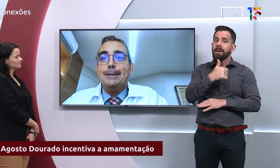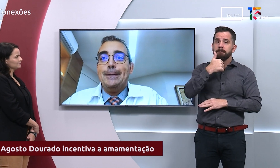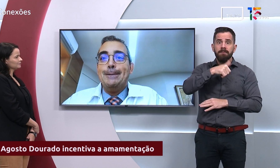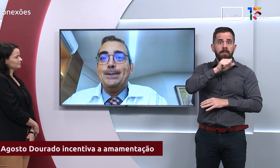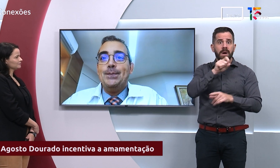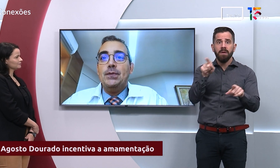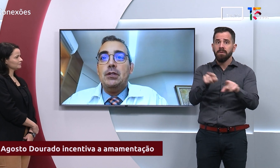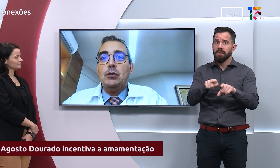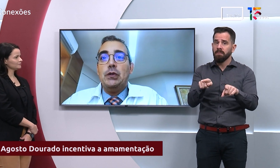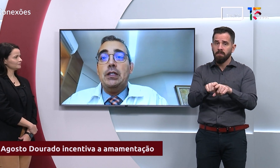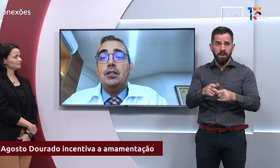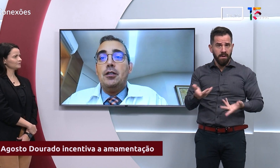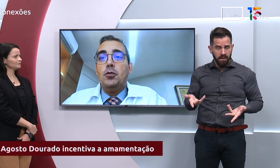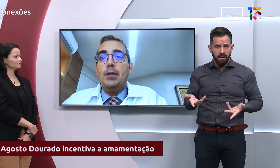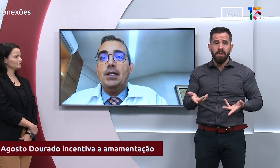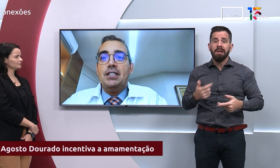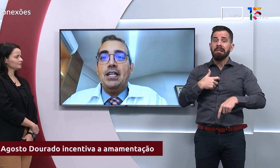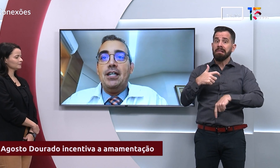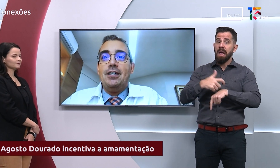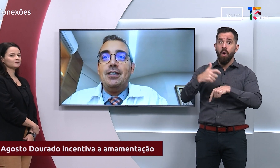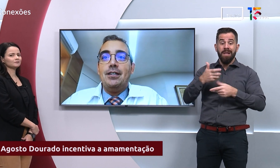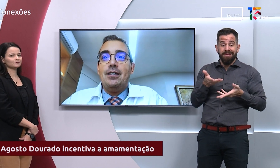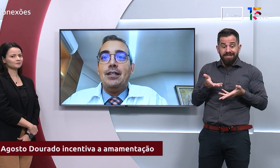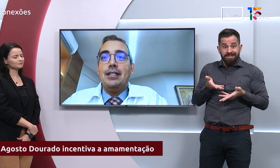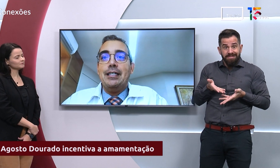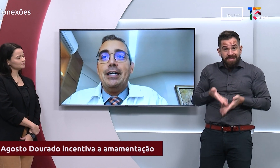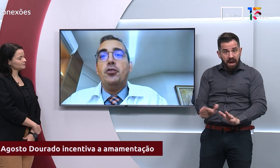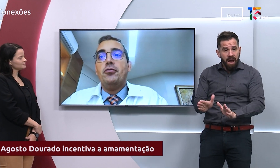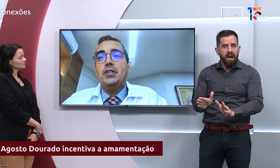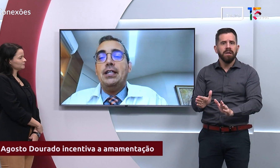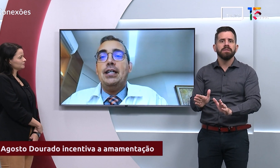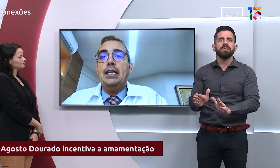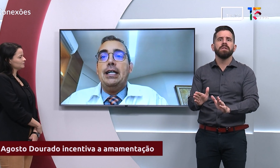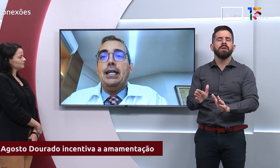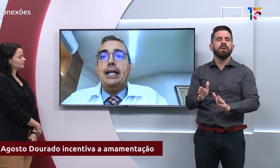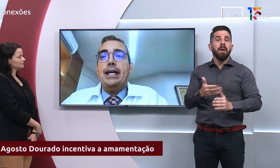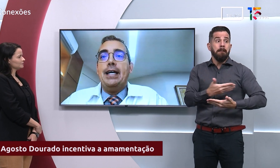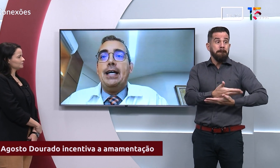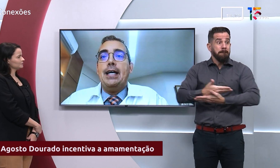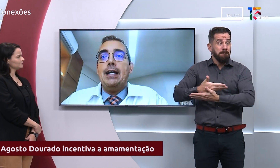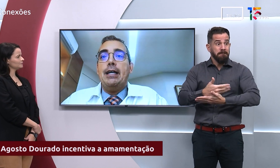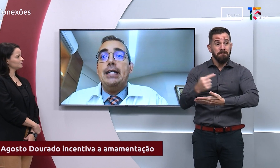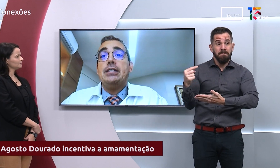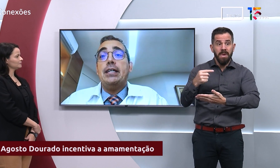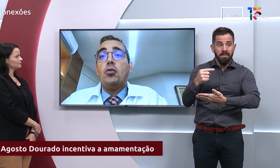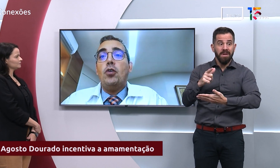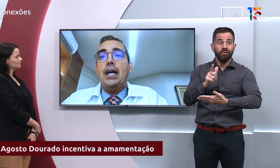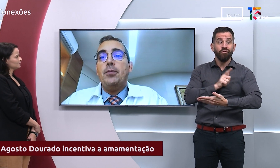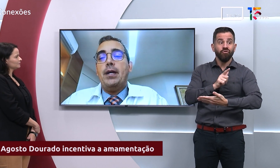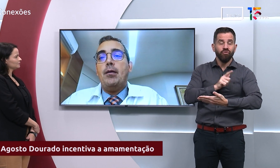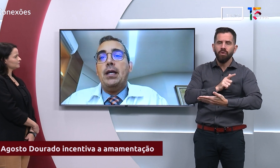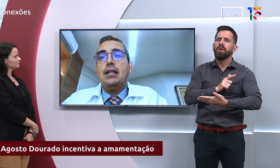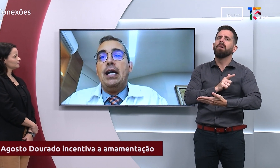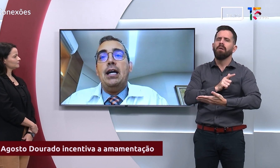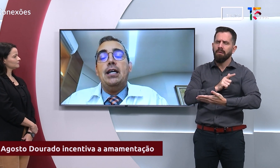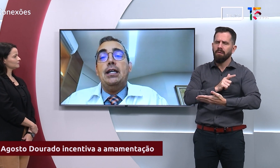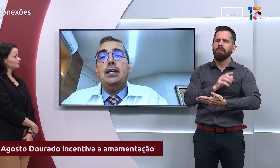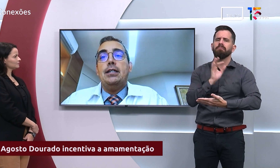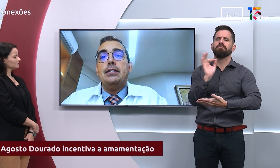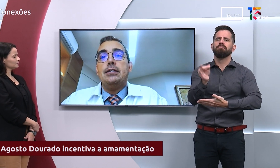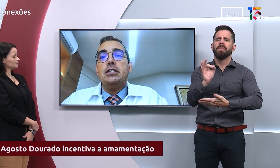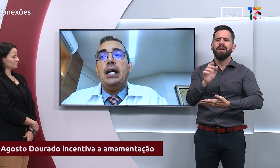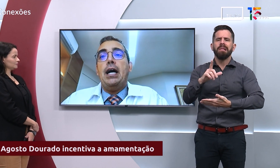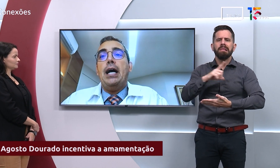a hora que o bebê já ganhou vida, ele ser colocado para